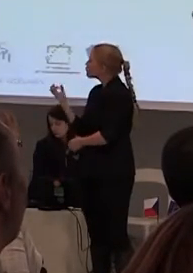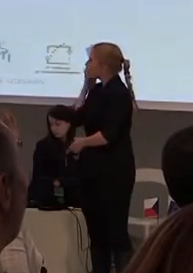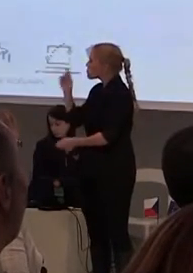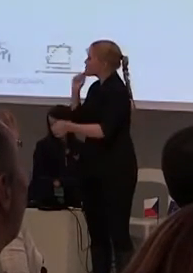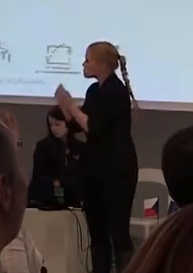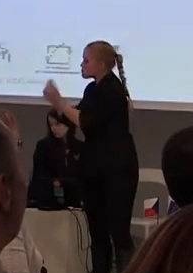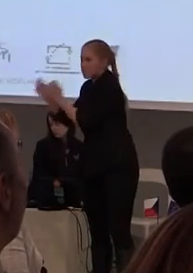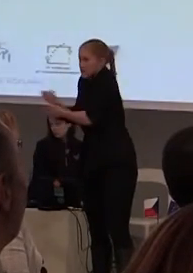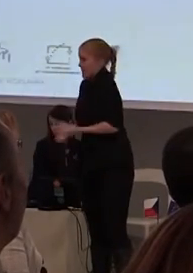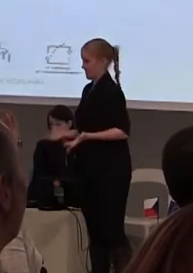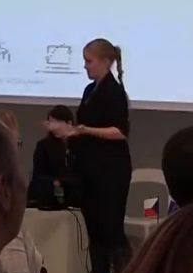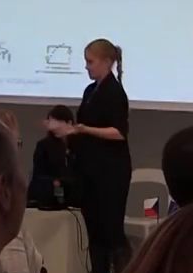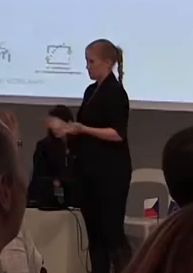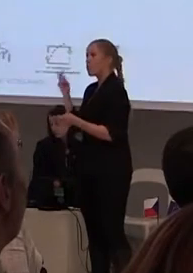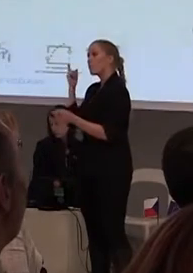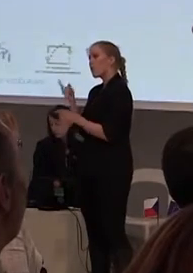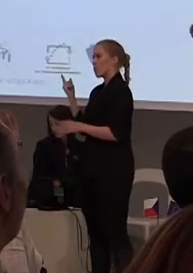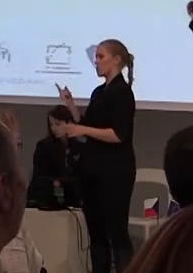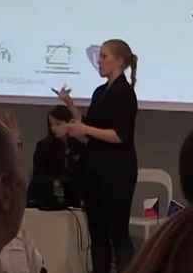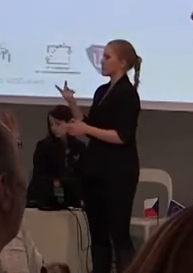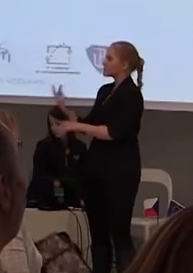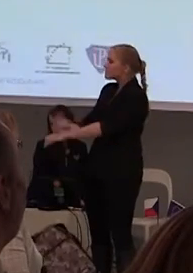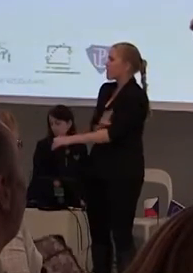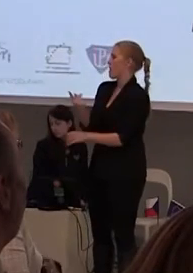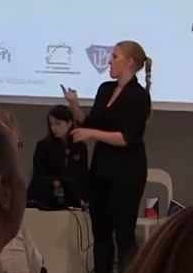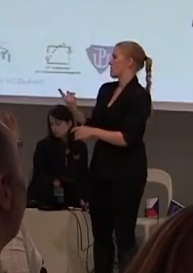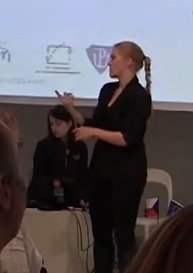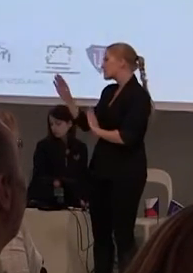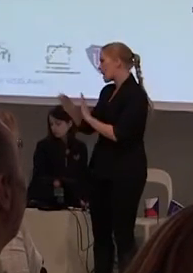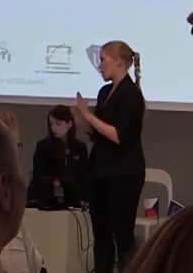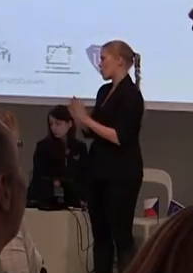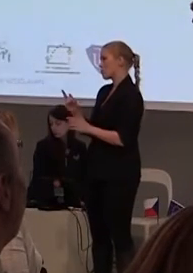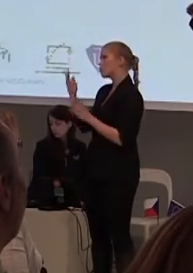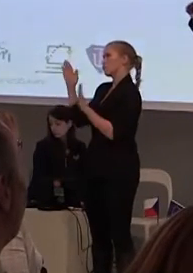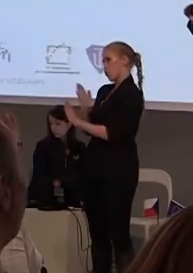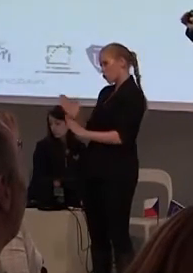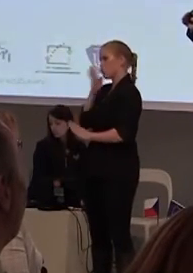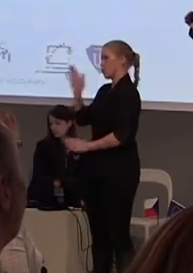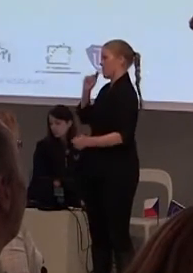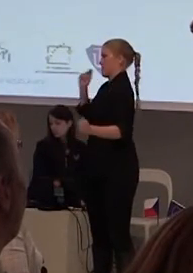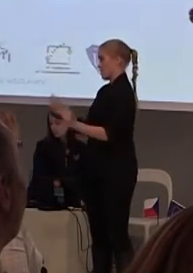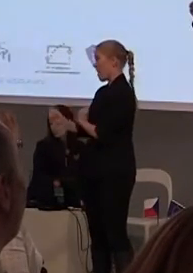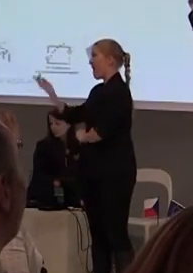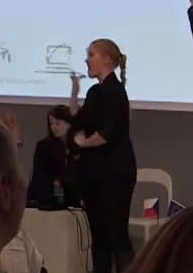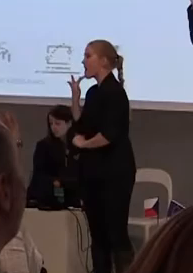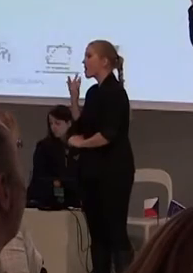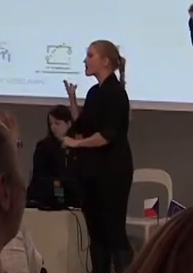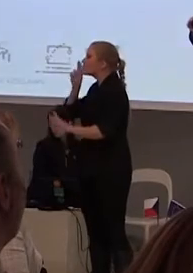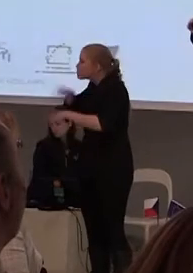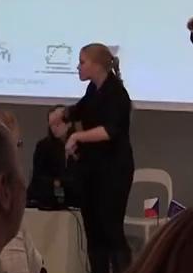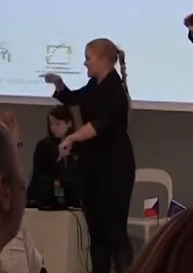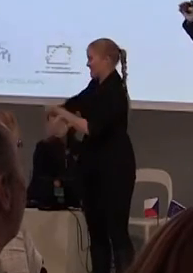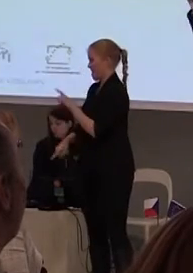nějak usnesl, že něco bude nějak nazývat, ale jak to bude vypadat, jak to ve školách vy pocítíte, o tom rozhodnou